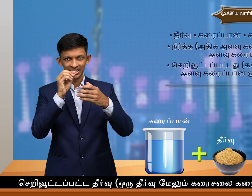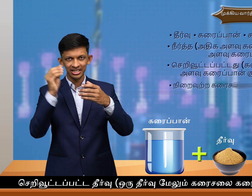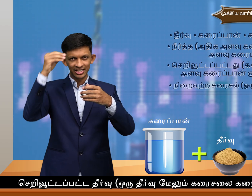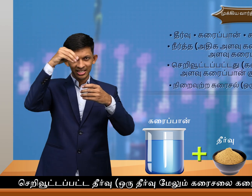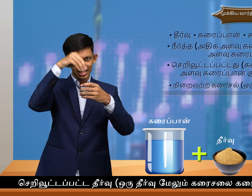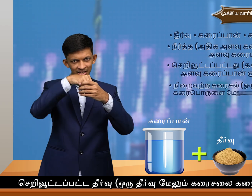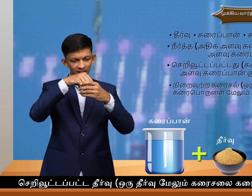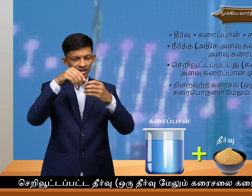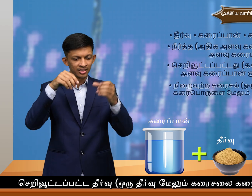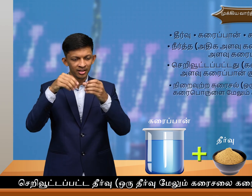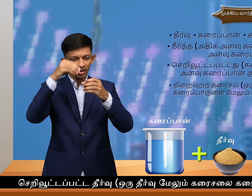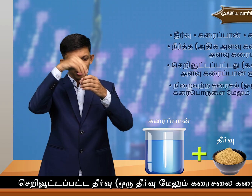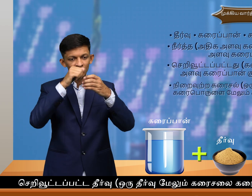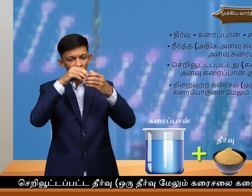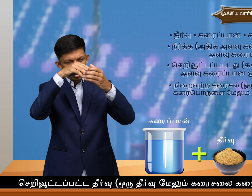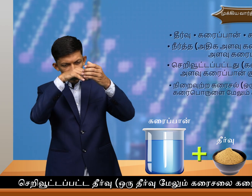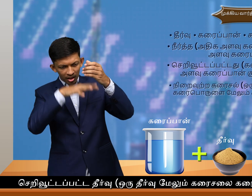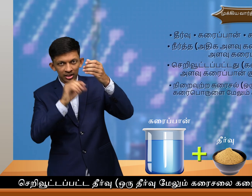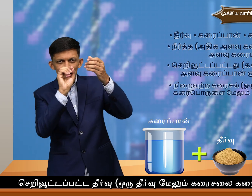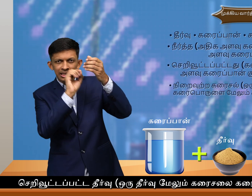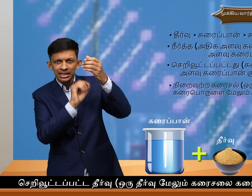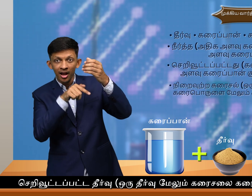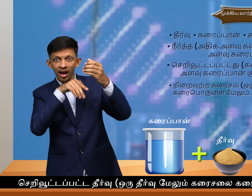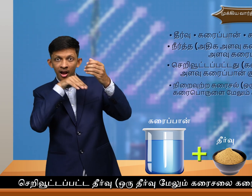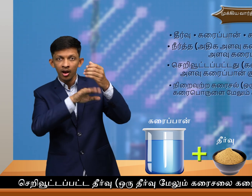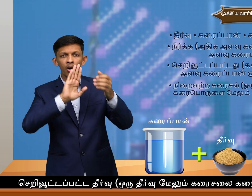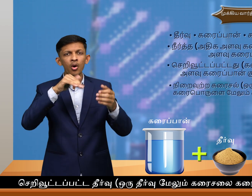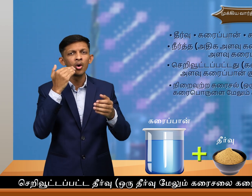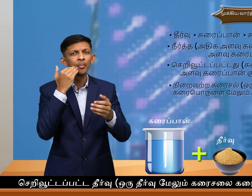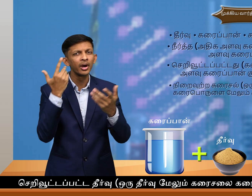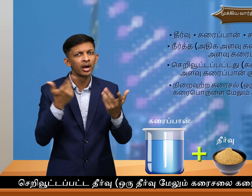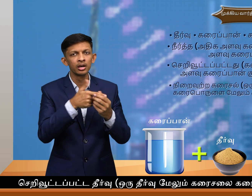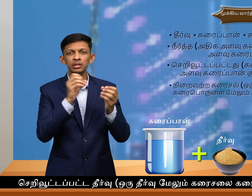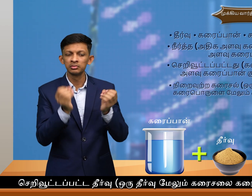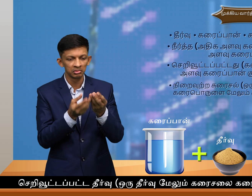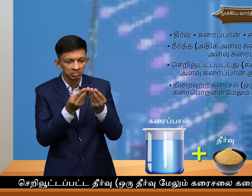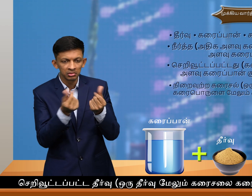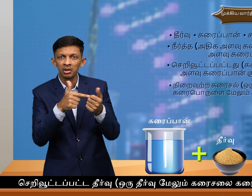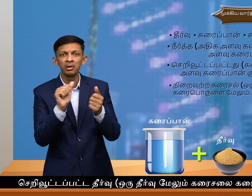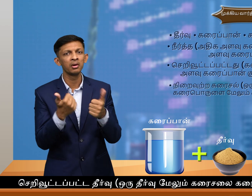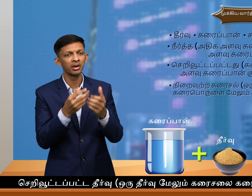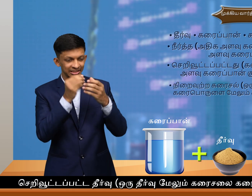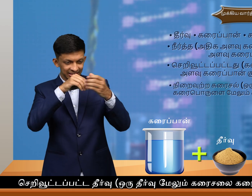செறிவூட்டப்பட்ட கரைசல் அதாவது ஒரு கரைசல் மேலும் கரைசலை கரைக்க முடியாத போது.